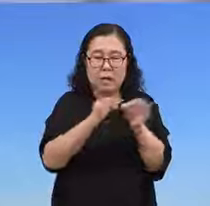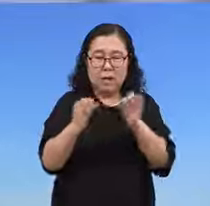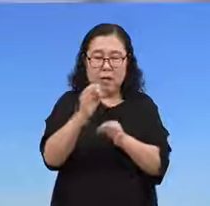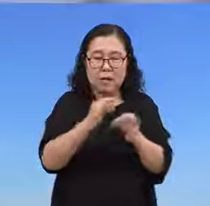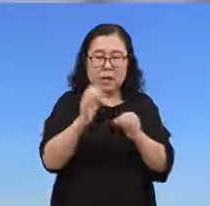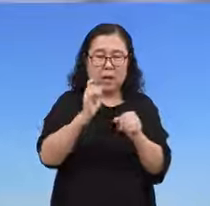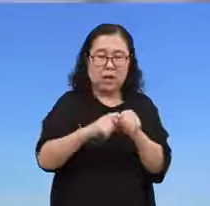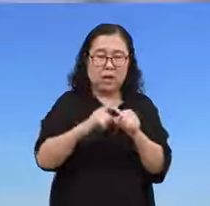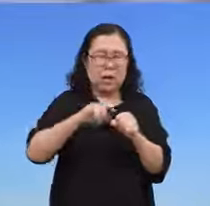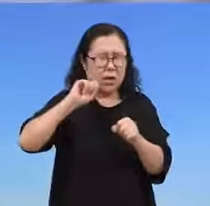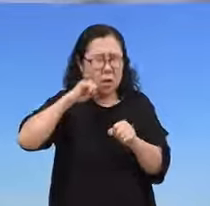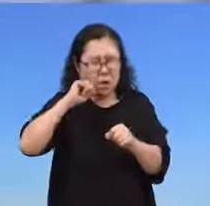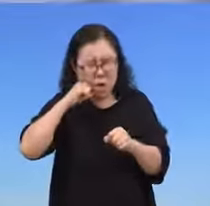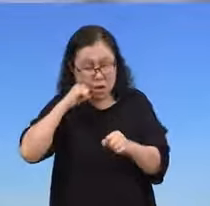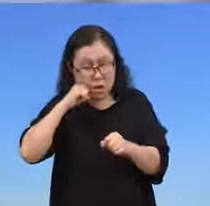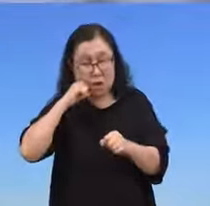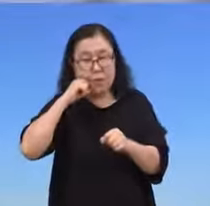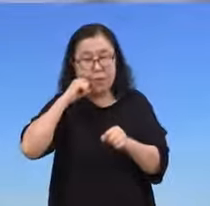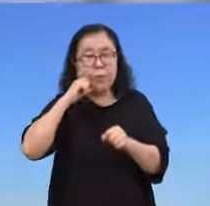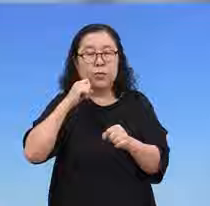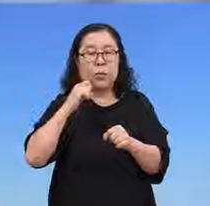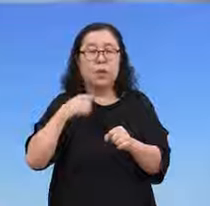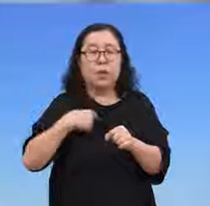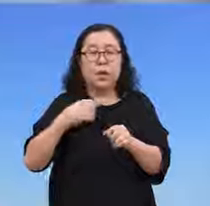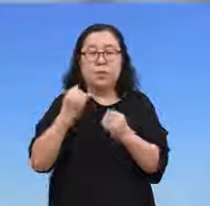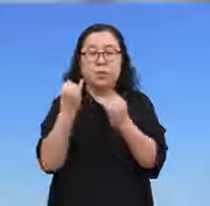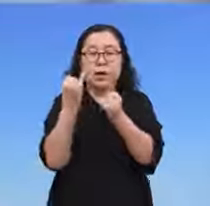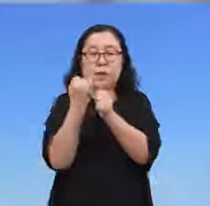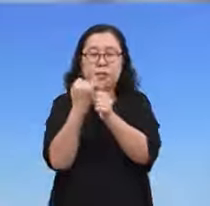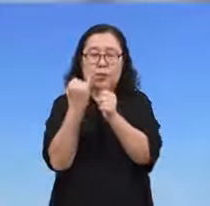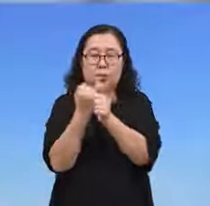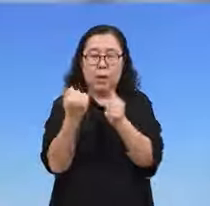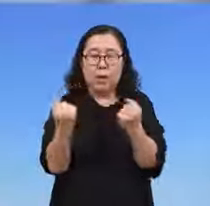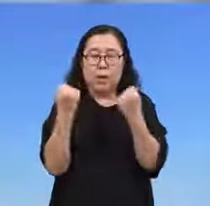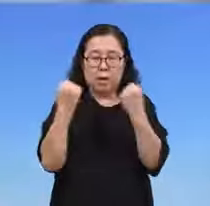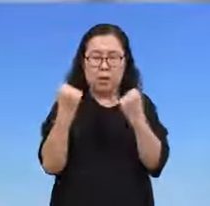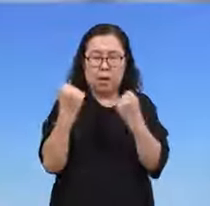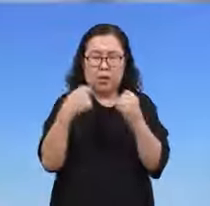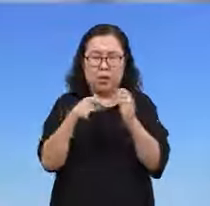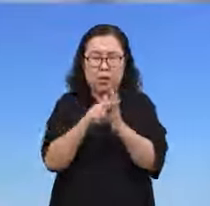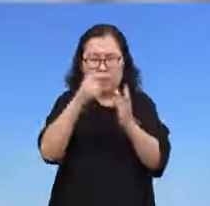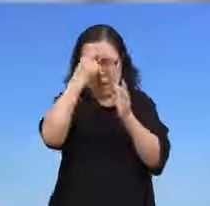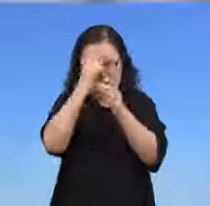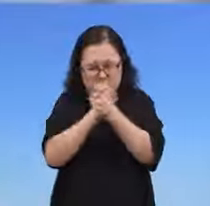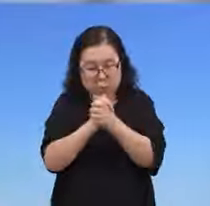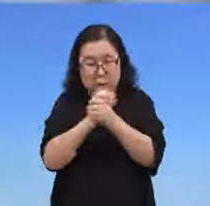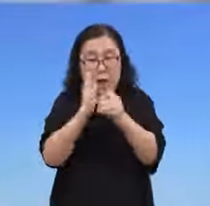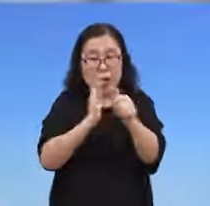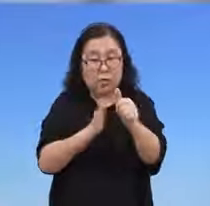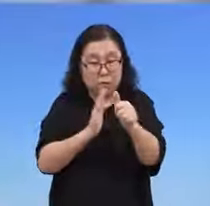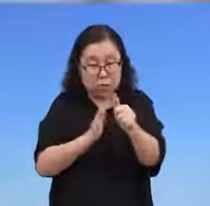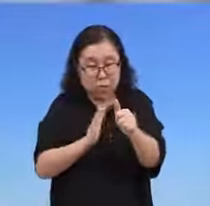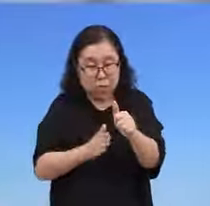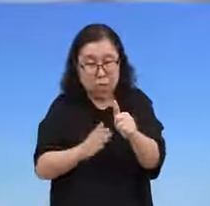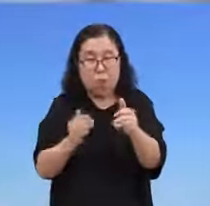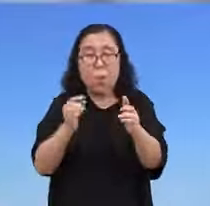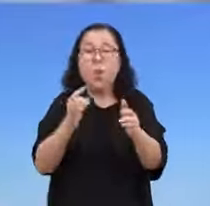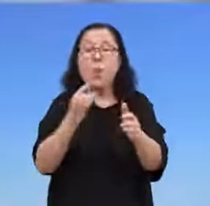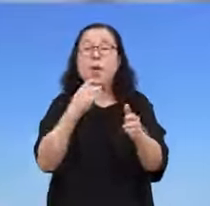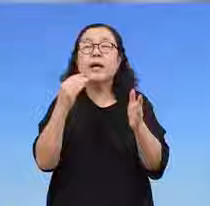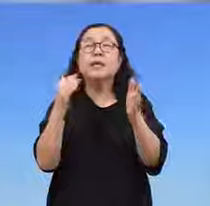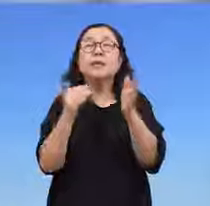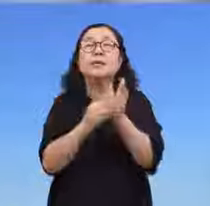부부의 건강을 위해 기도해달라, 이거 당연히 다 포함되지만 그것만의 기도가 끝이 아니고요, 사명을 위한 기도가 들어가는